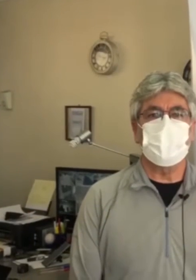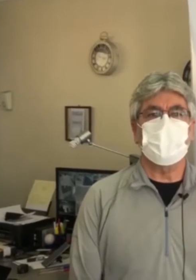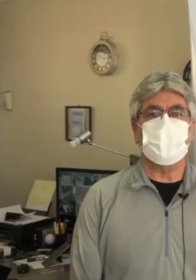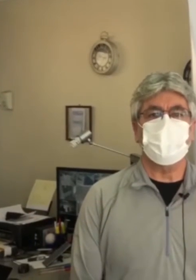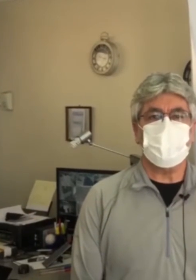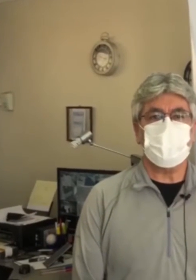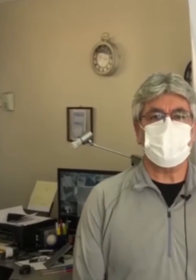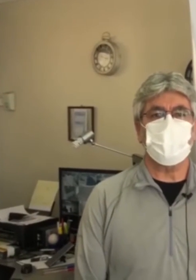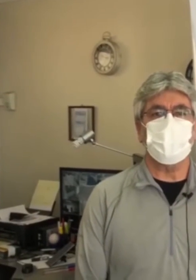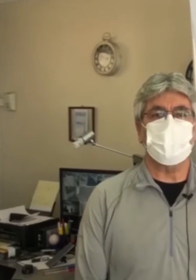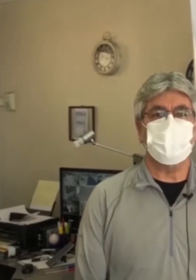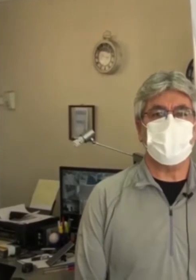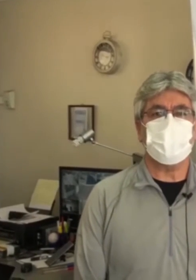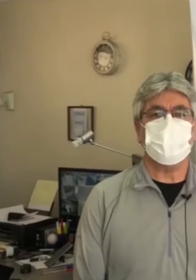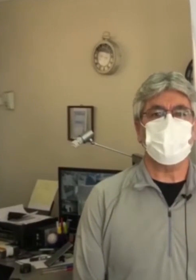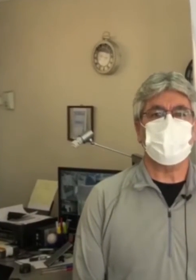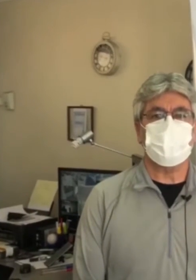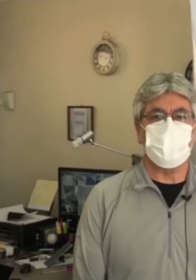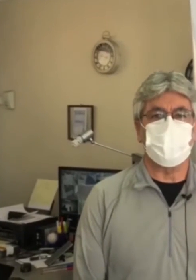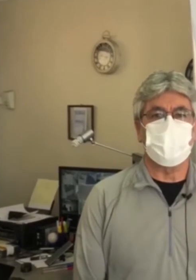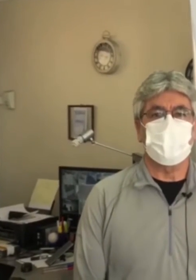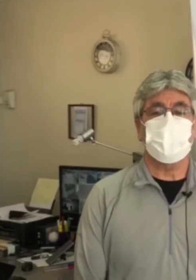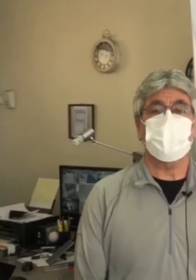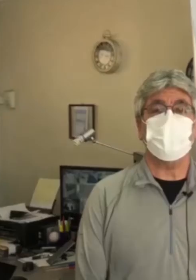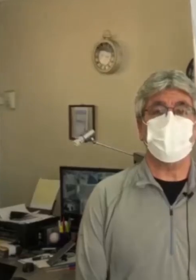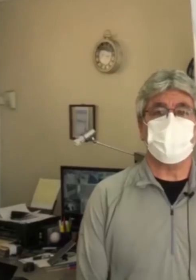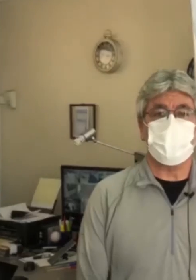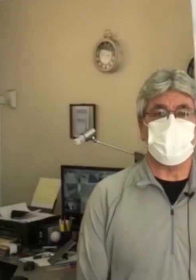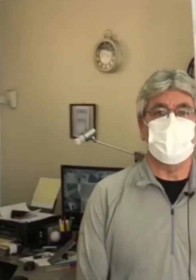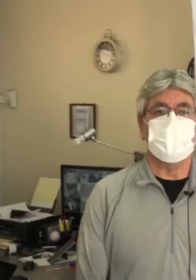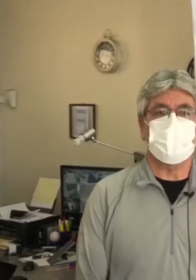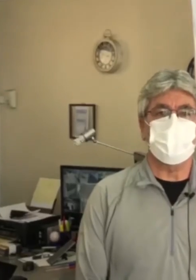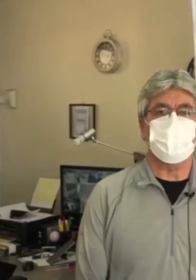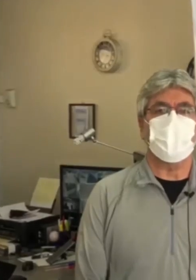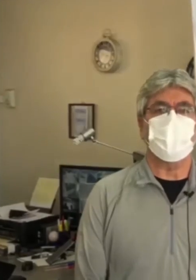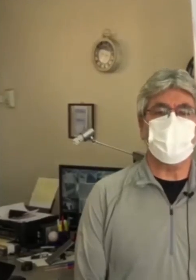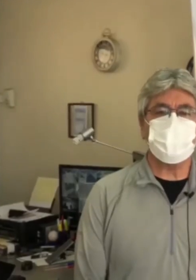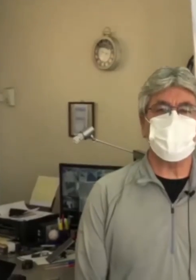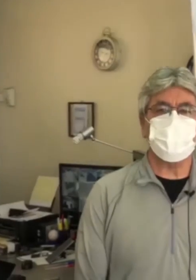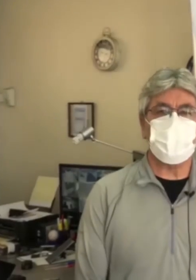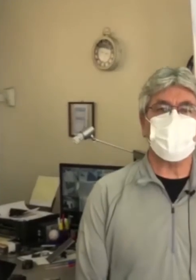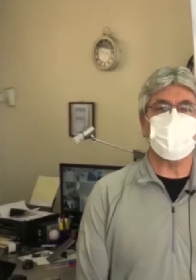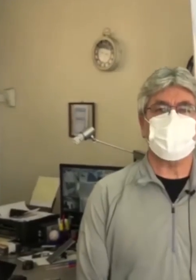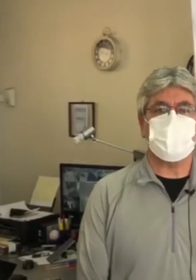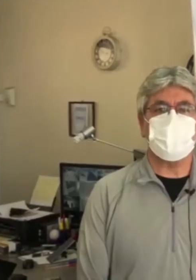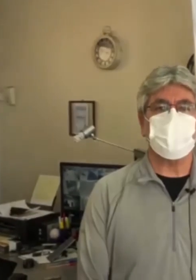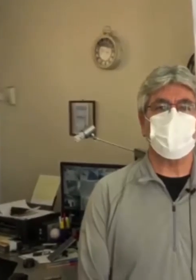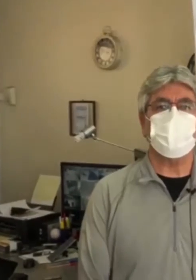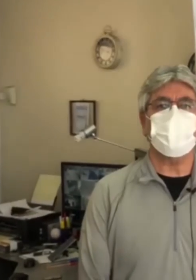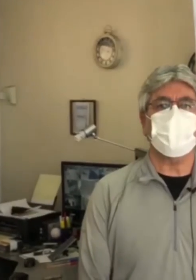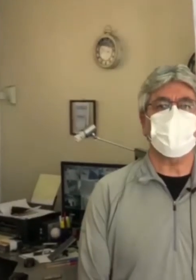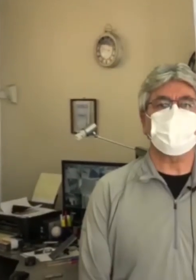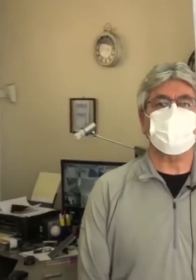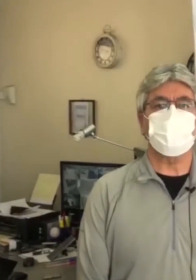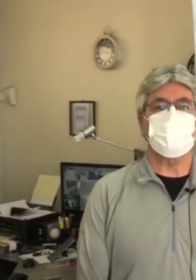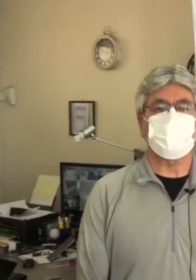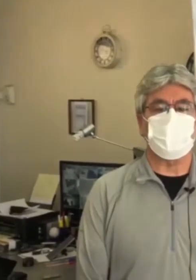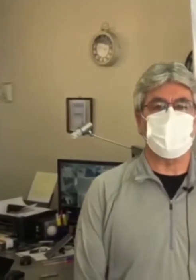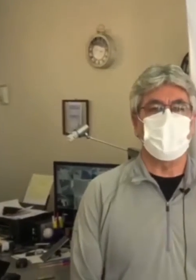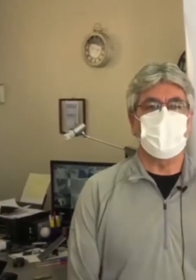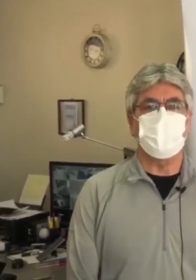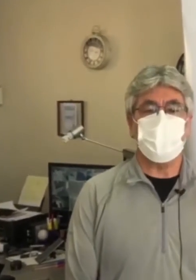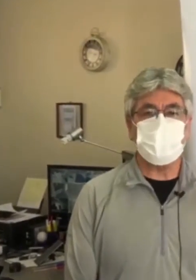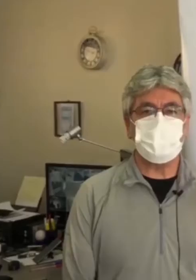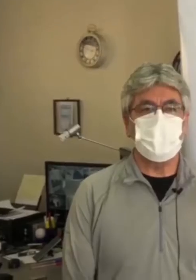colectivos cabinas o mamparas de protección que van a proteger tanto a nuestros usuarios pasajeros como a nuestro